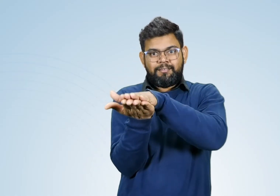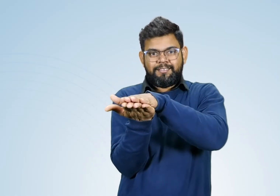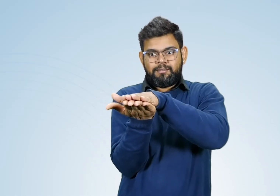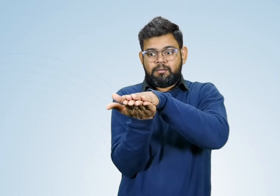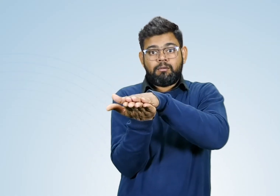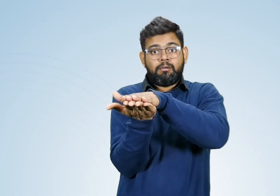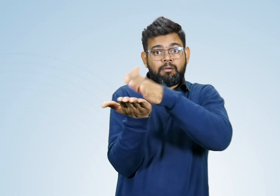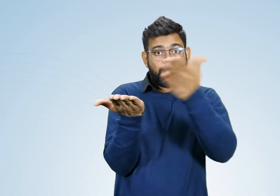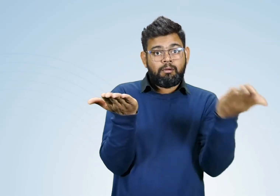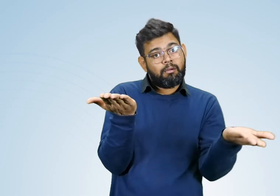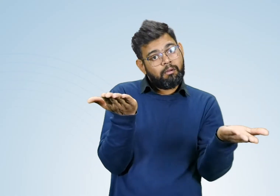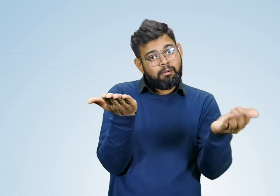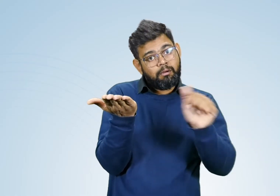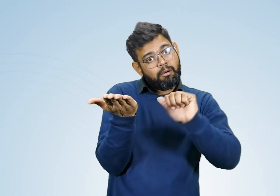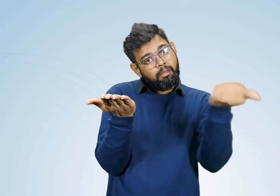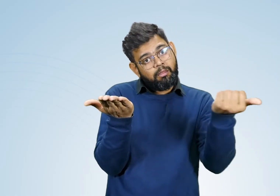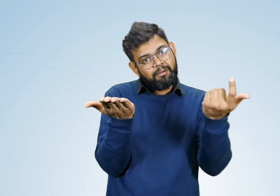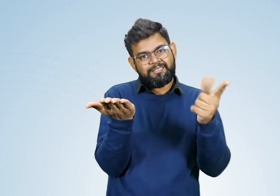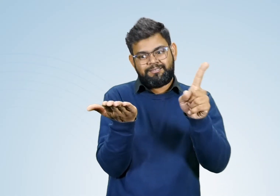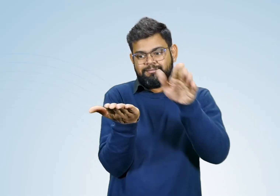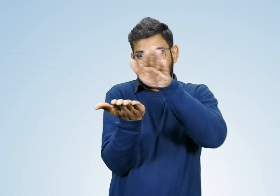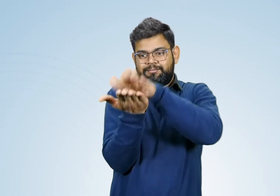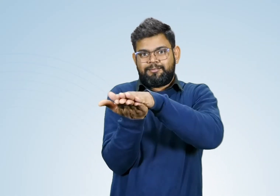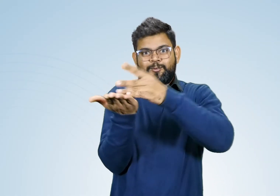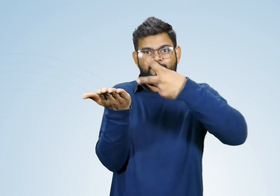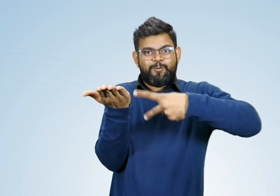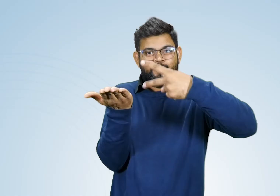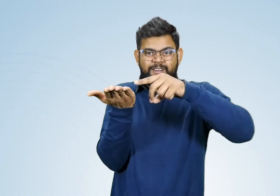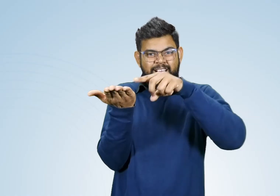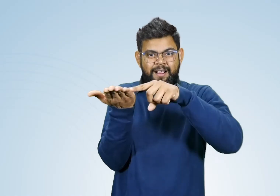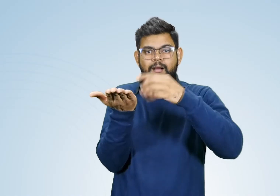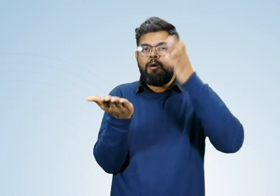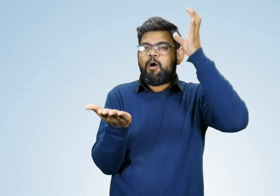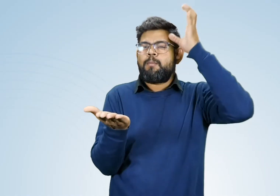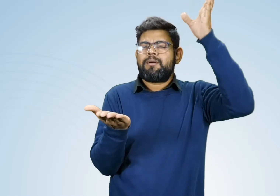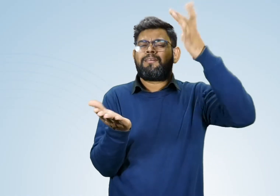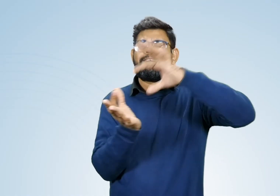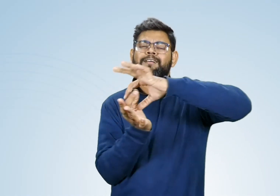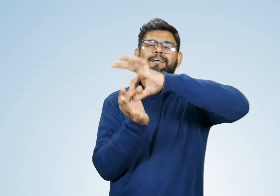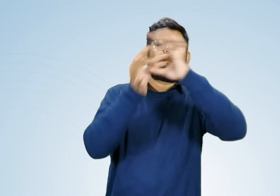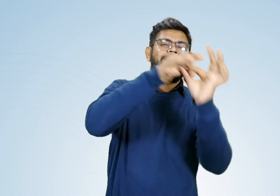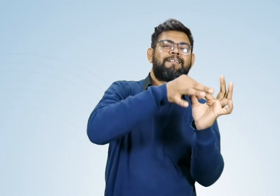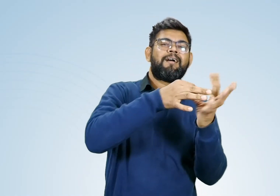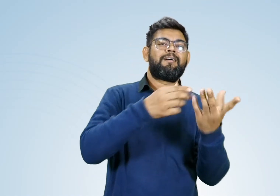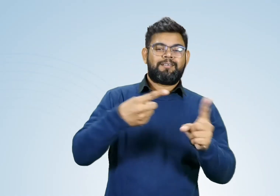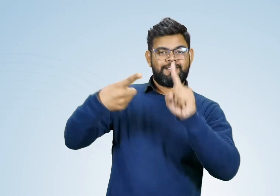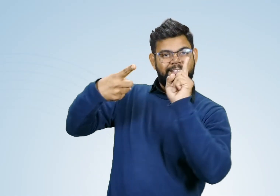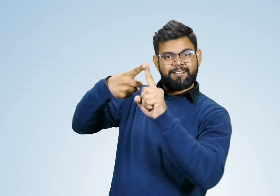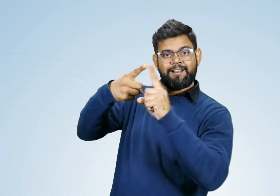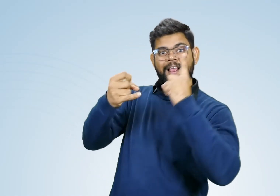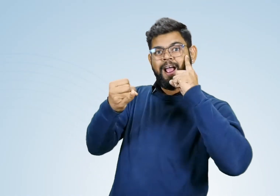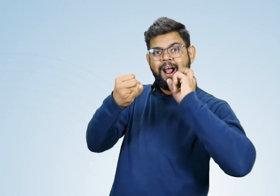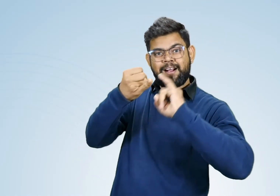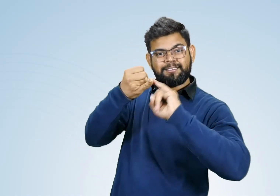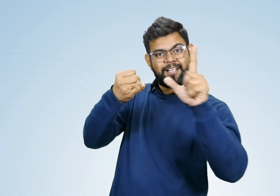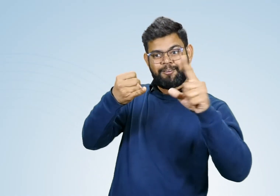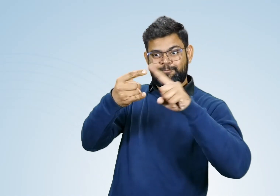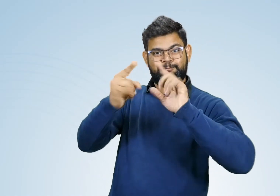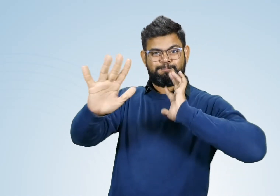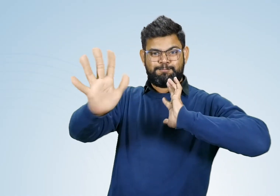रखते हैं, उससे हम अलग नहीं खाते हैं, 2 ब्रेड एक साथ खाते हैं। इसी प्रकार हम बच्चे को सांकेतिक भाषा व